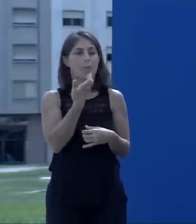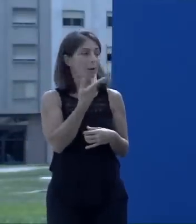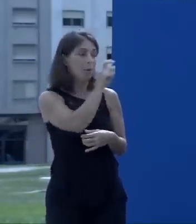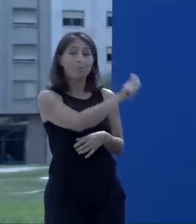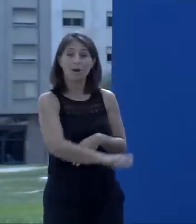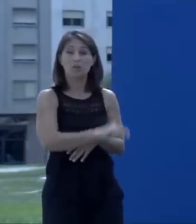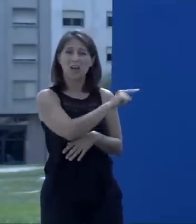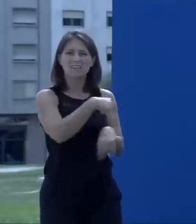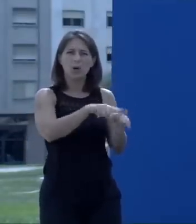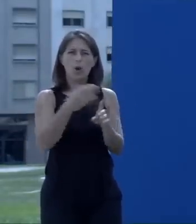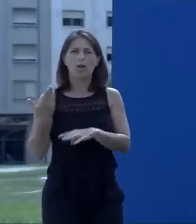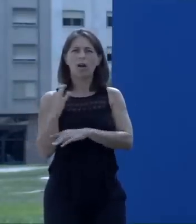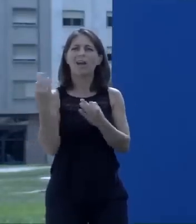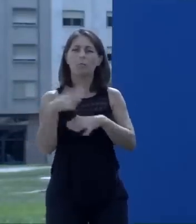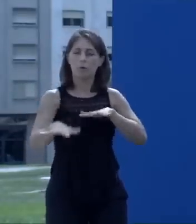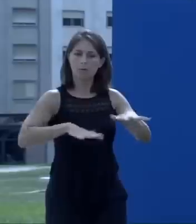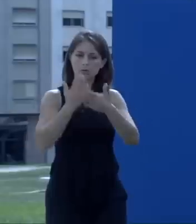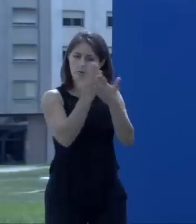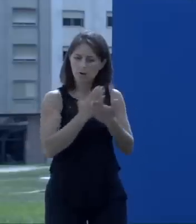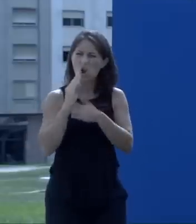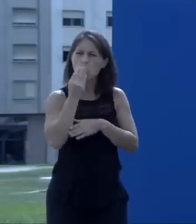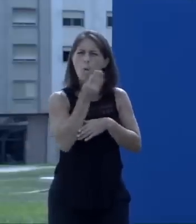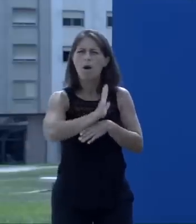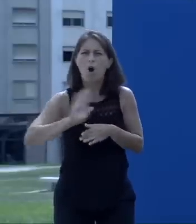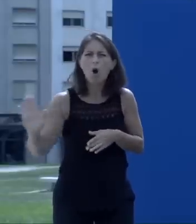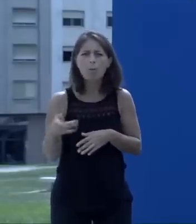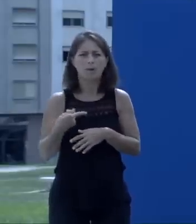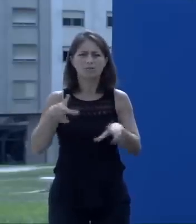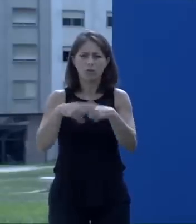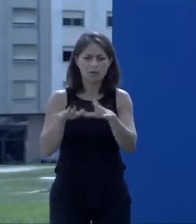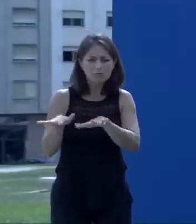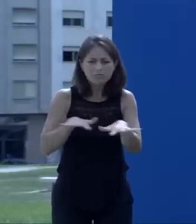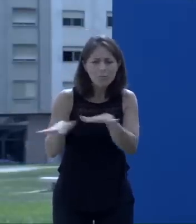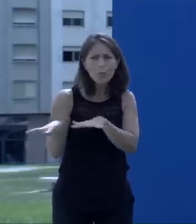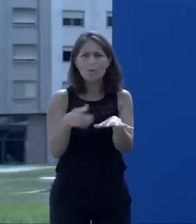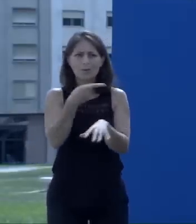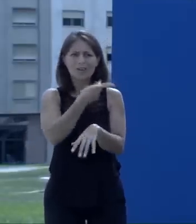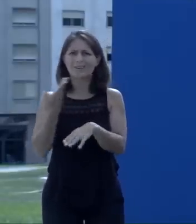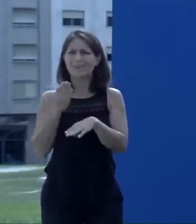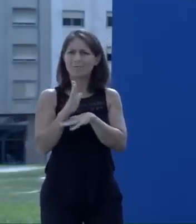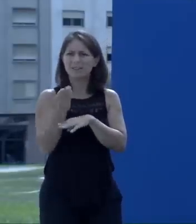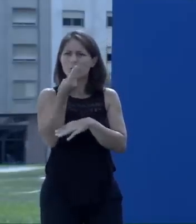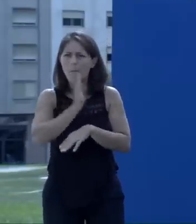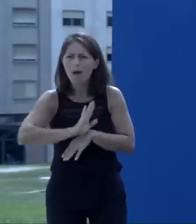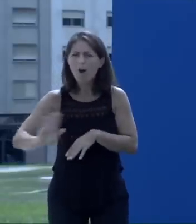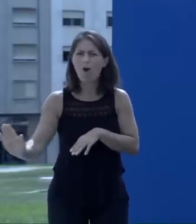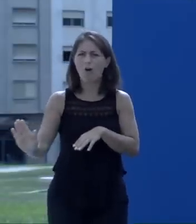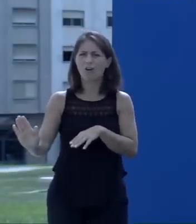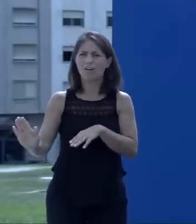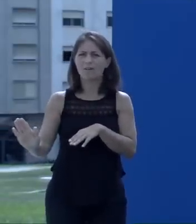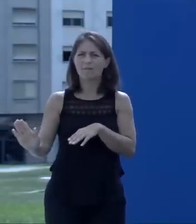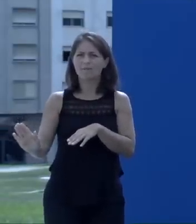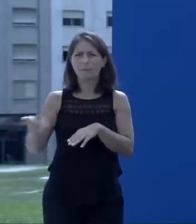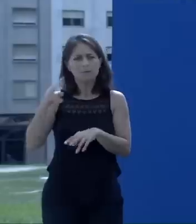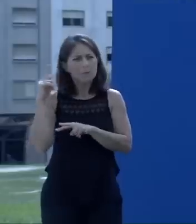hoxe representa o mellor dos movementos estudiantis, dos movementos sociais, do cidadanismo no seu propio ámbito, no seu propio lugar,